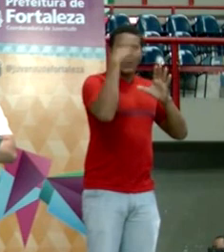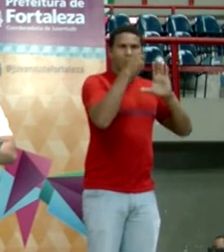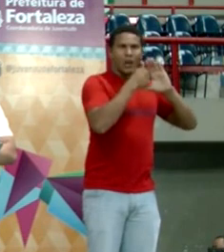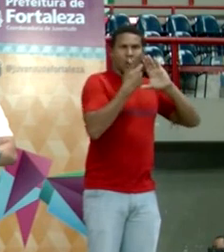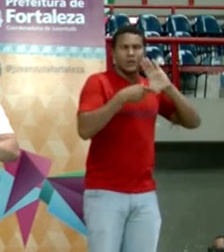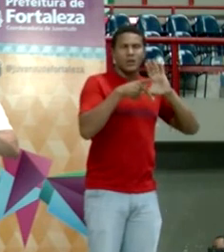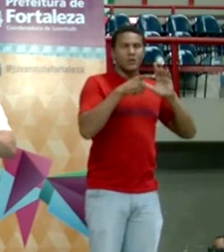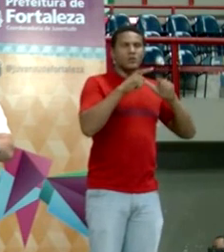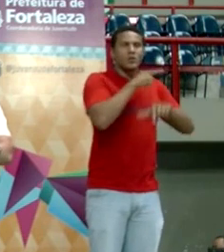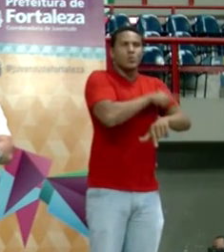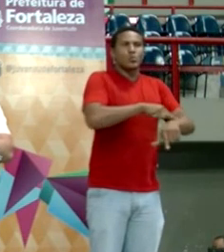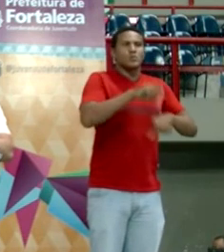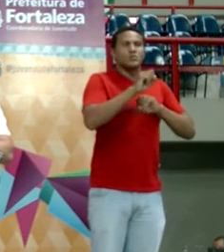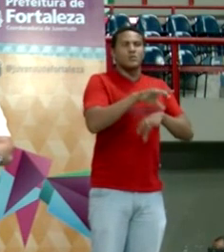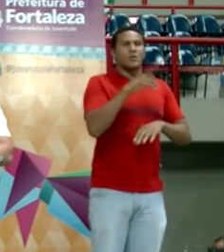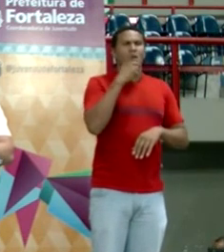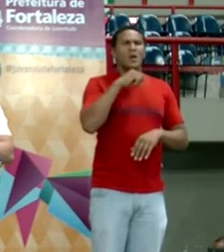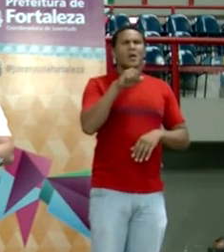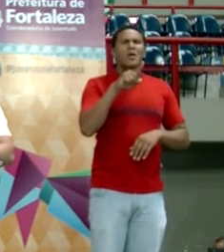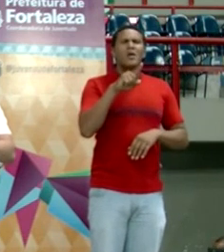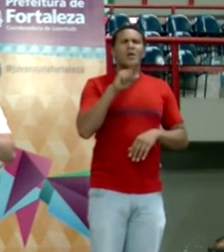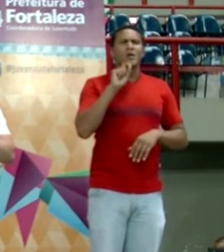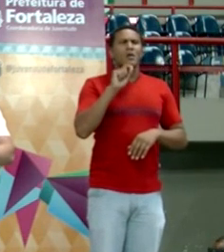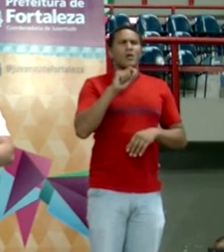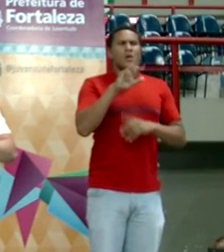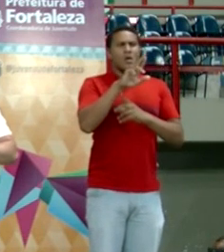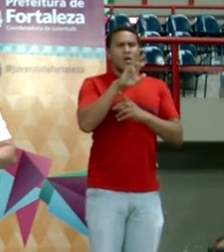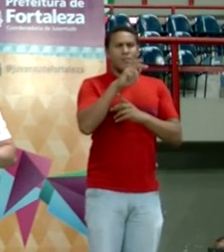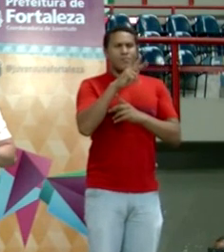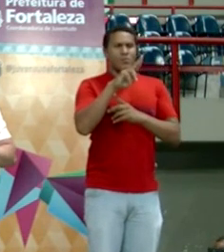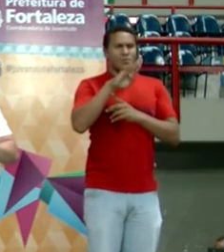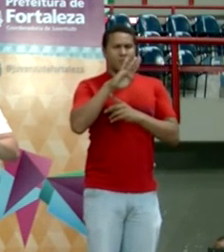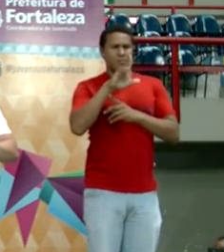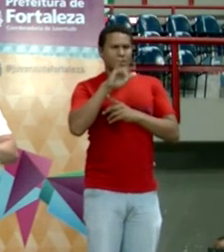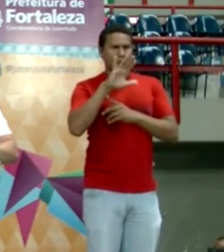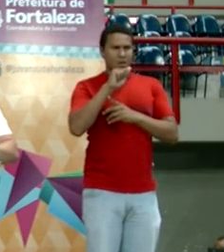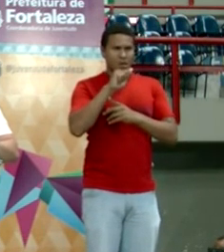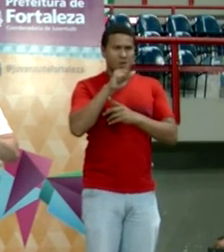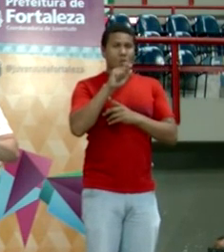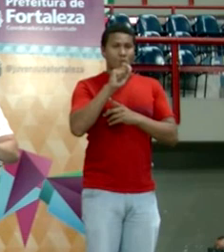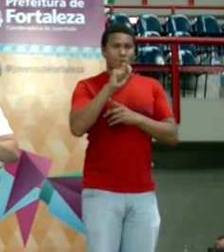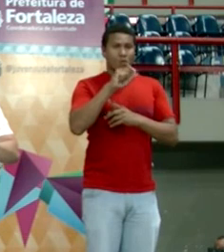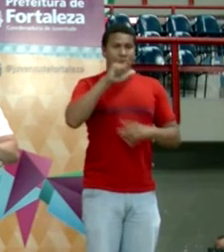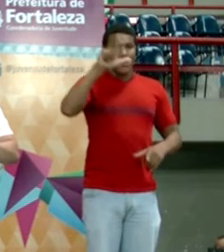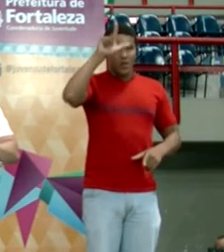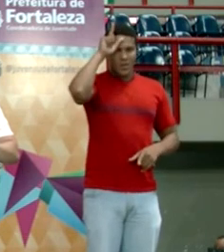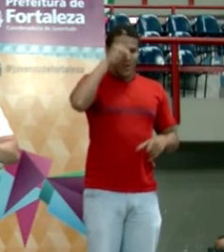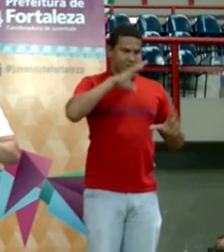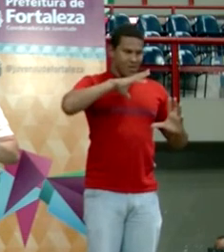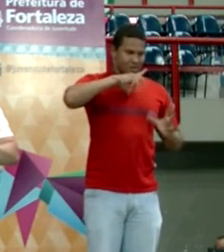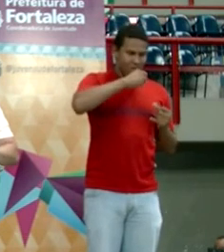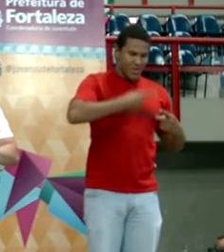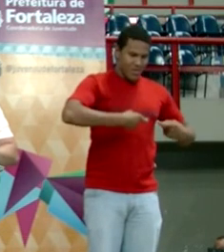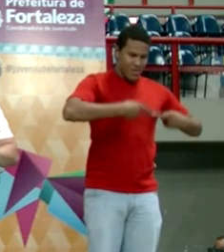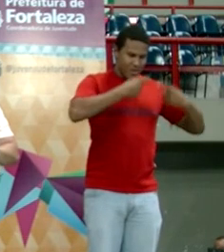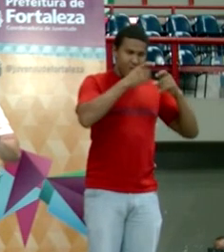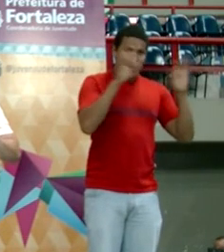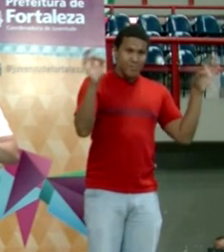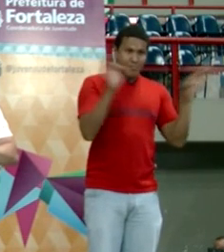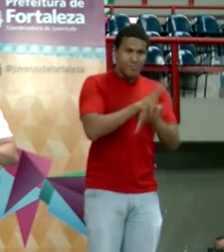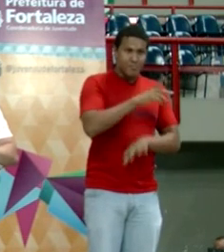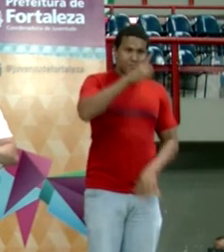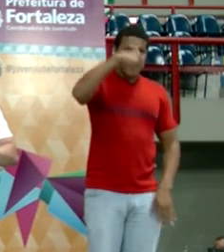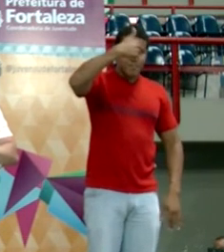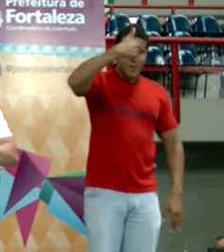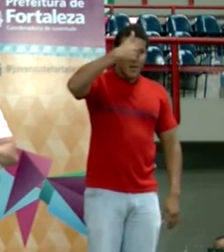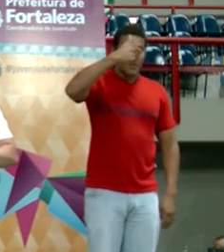é a República de Weimar? É o governo da Alemanha depois da Primeira Guerra. O que é que o Hitler pensa da Alemanha quando acaba a Primeira Guerra?